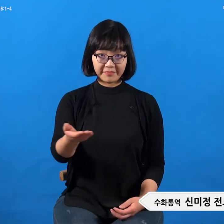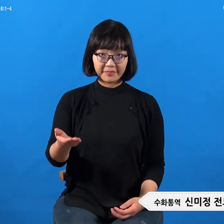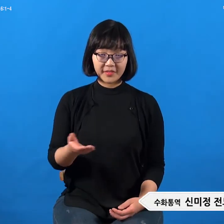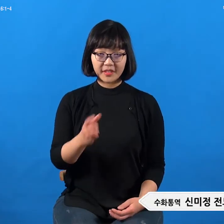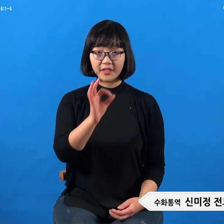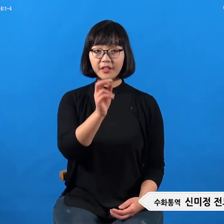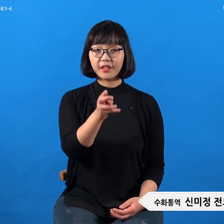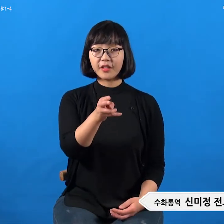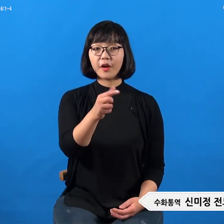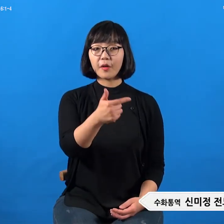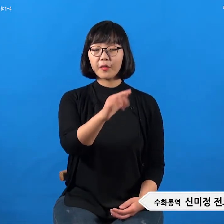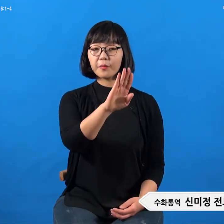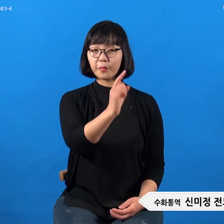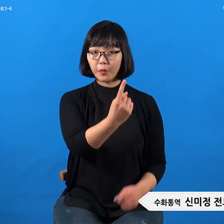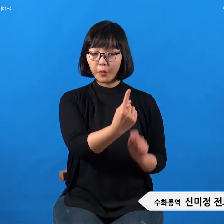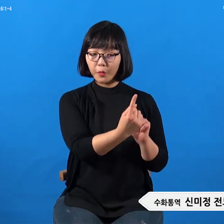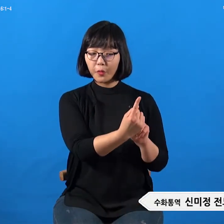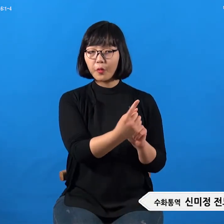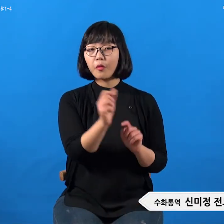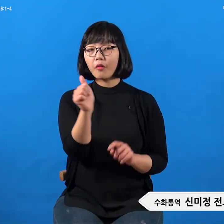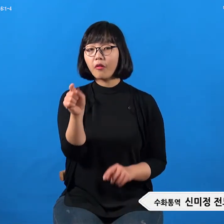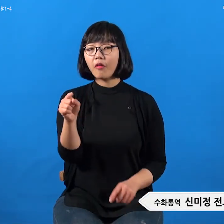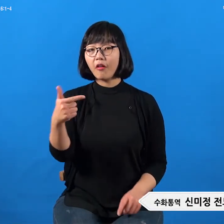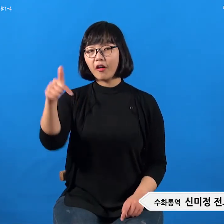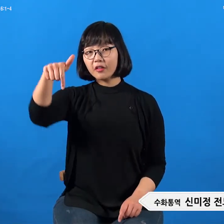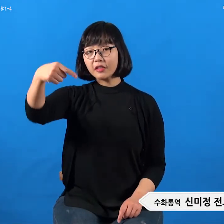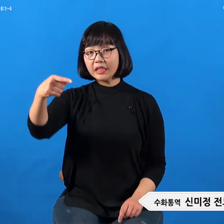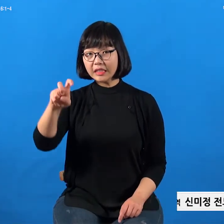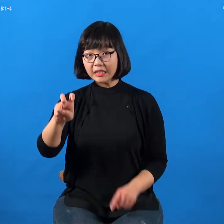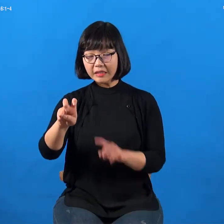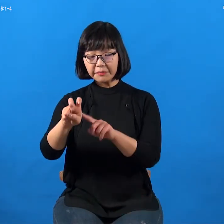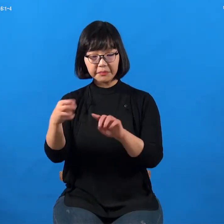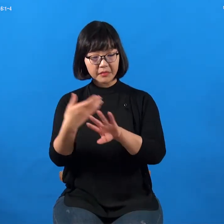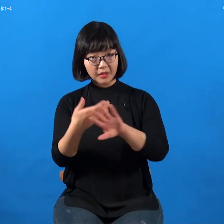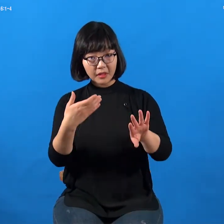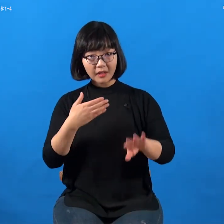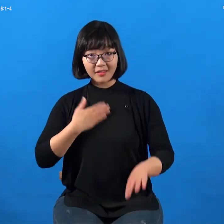여러분, 연보와 헌금이 어떻게 다른지 아십니까?